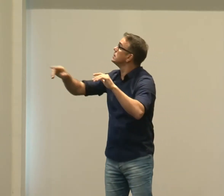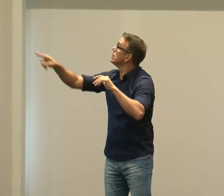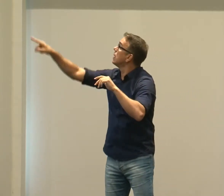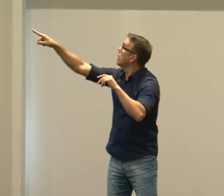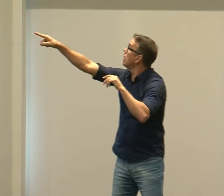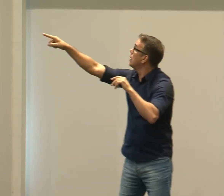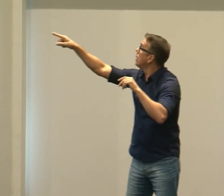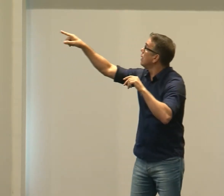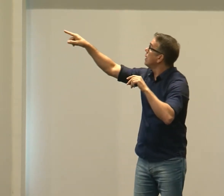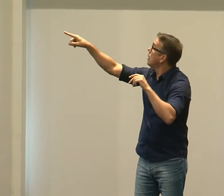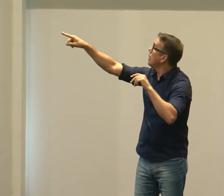Mas